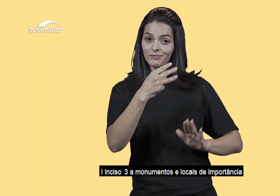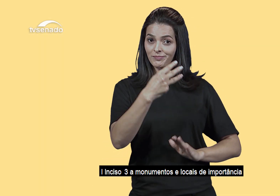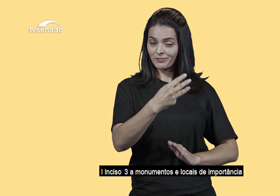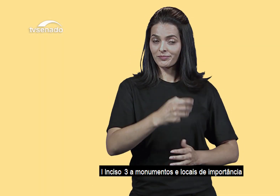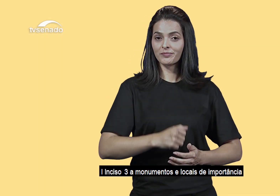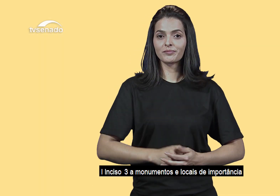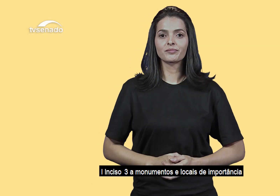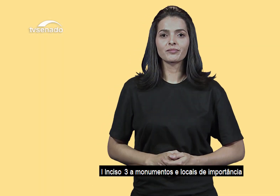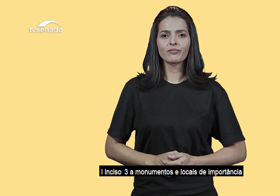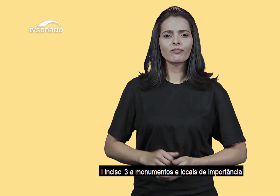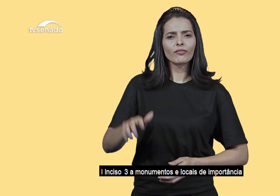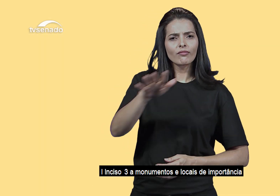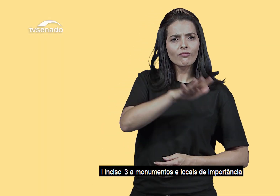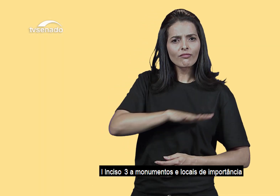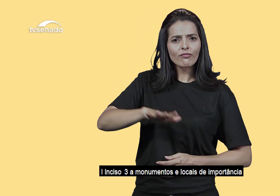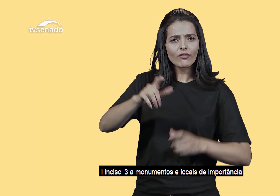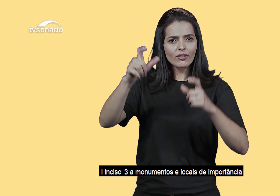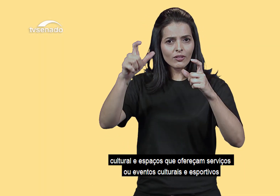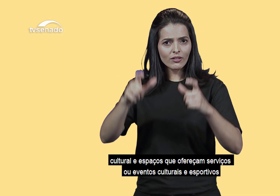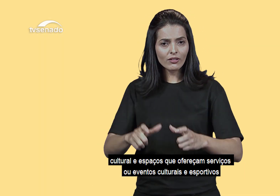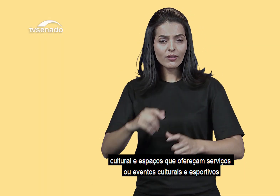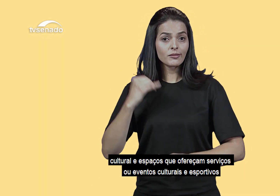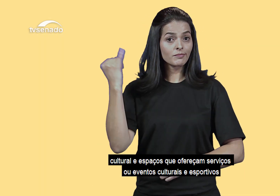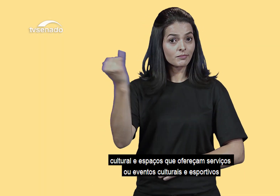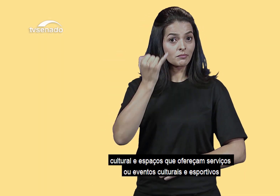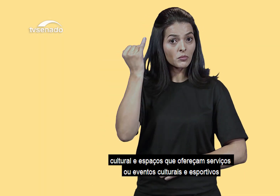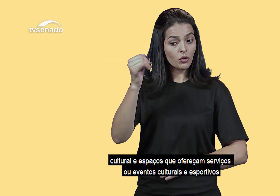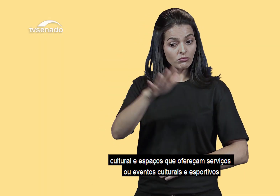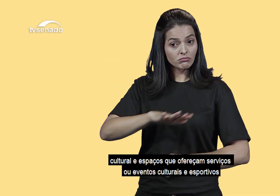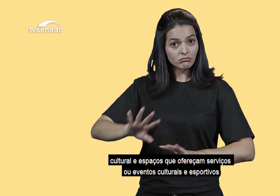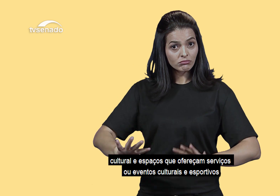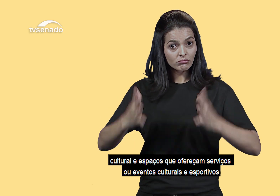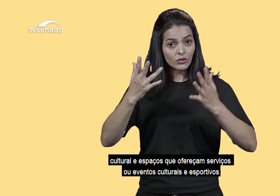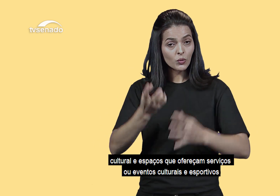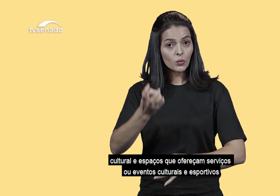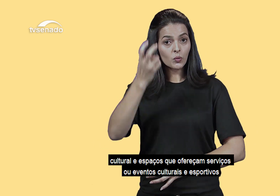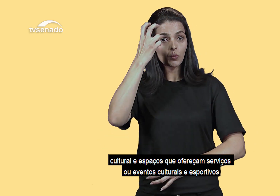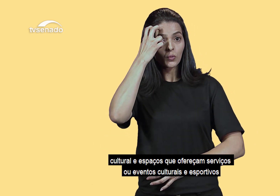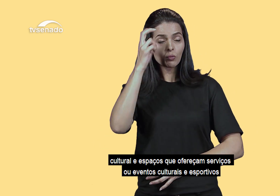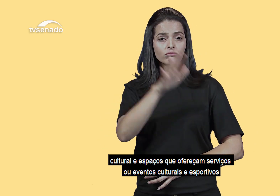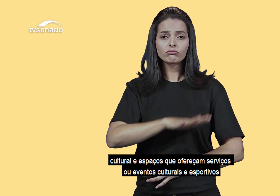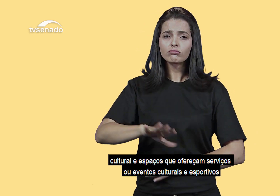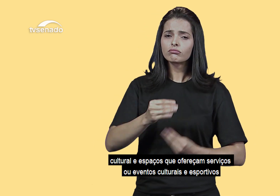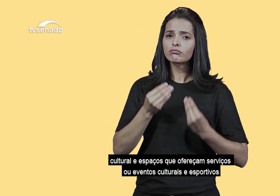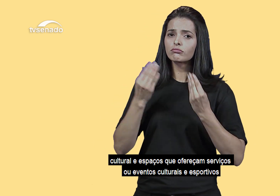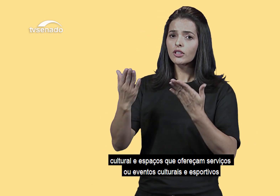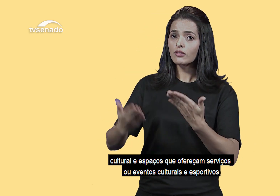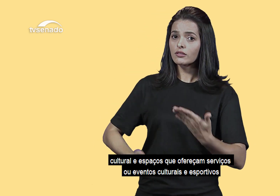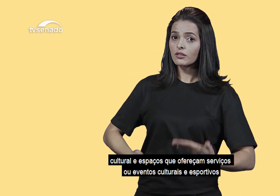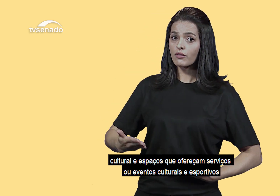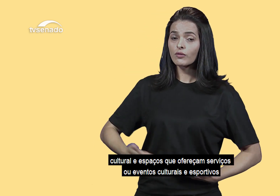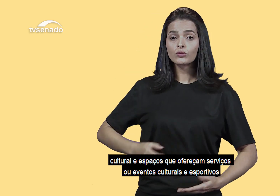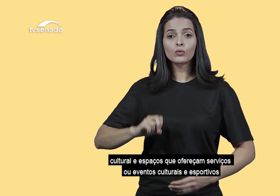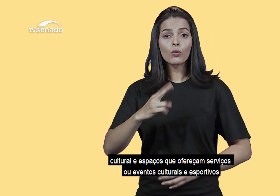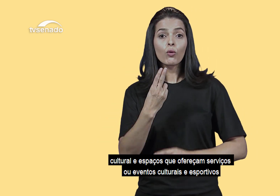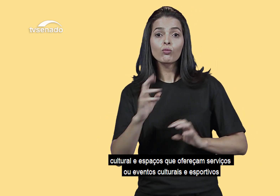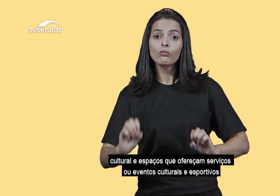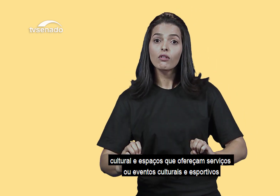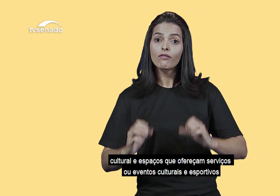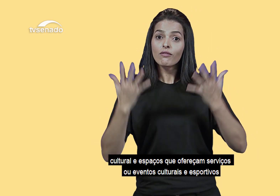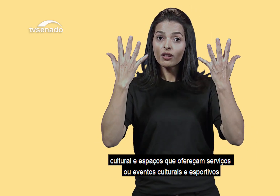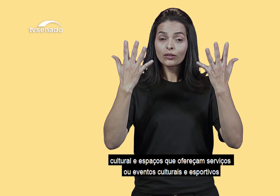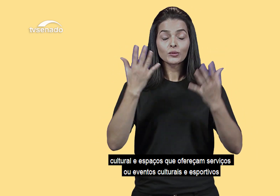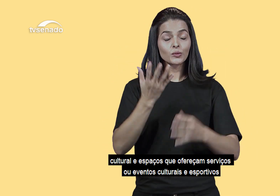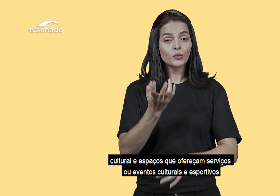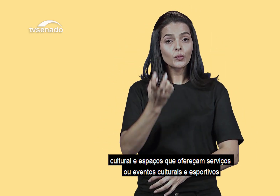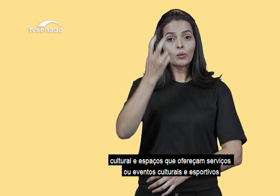3 Há monumentos e locais de importância cultural e há espaços que ofereçam serviços ou eventos culturais